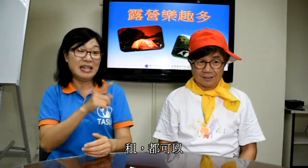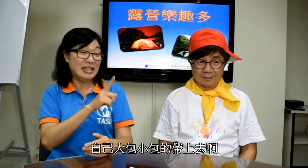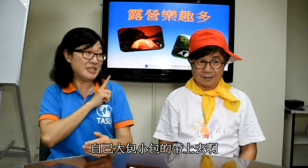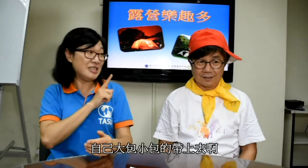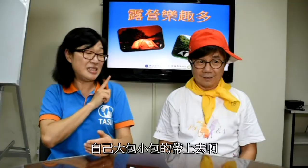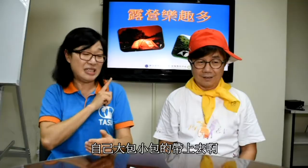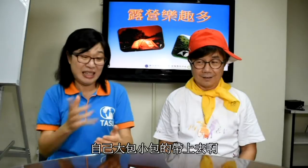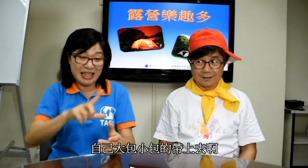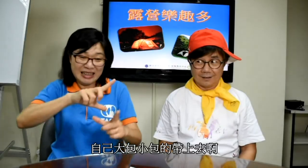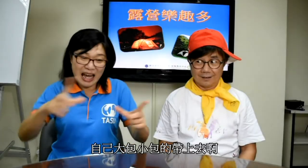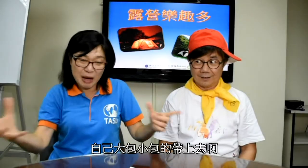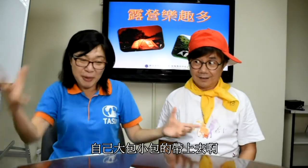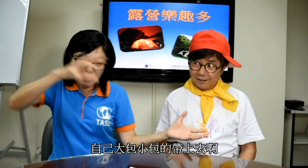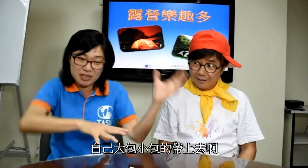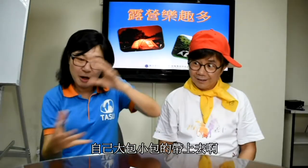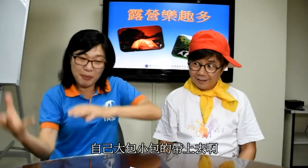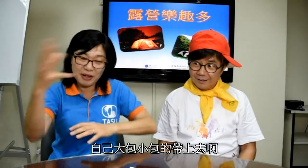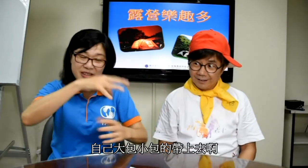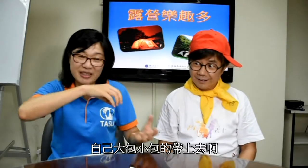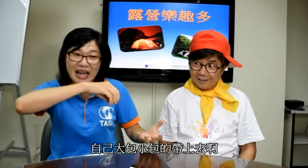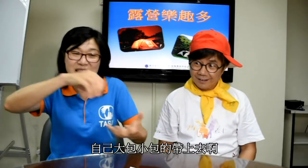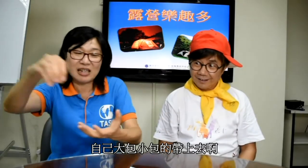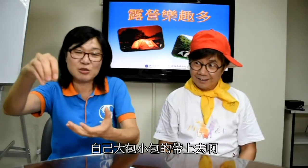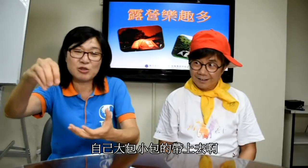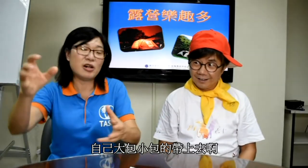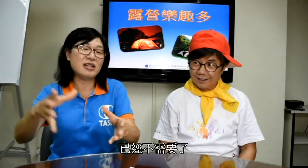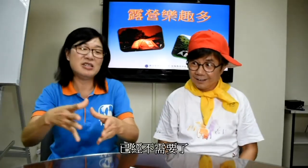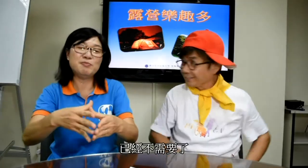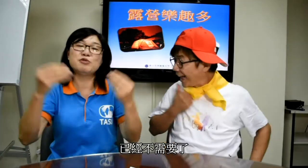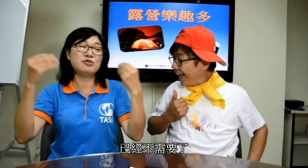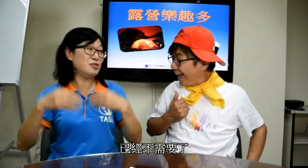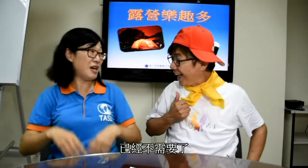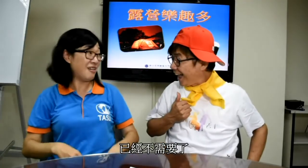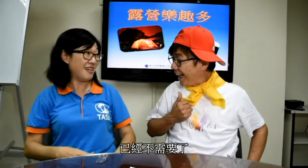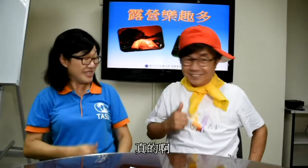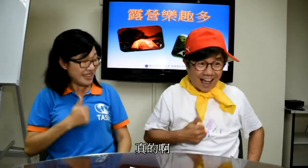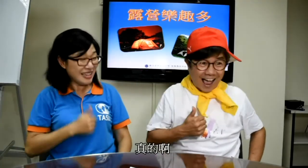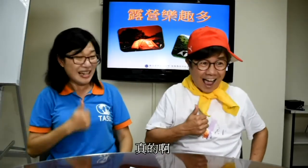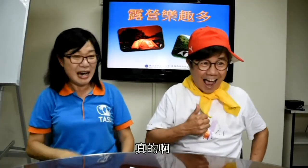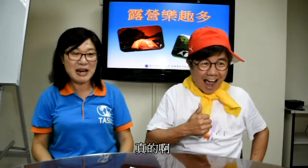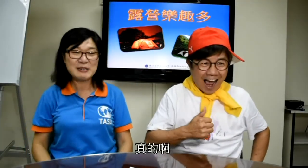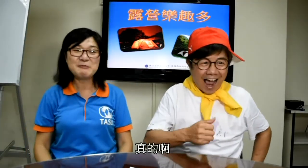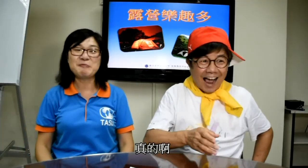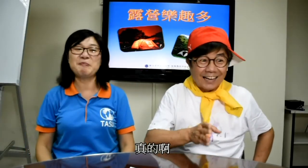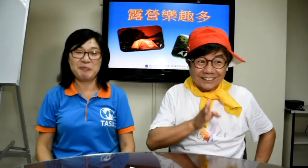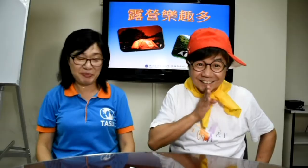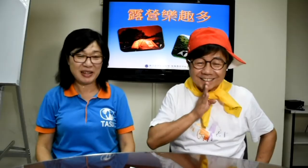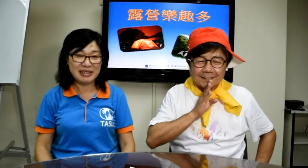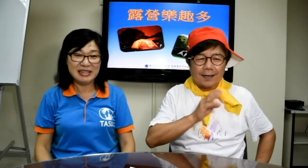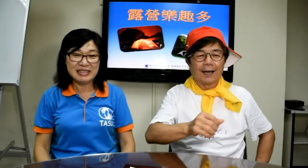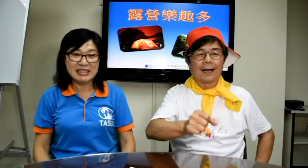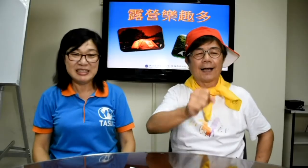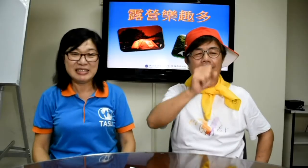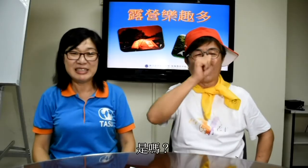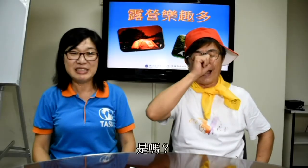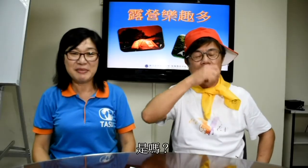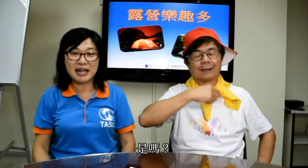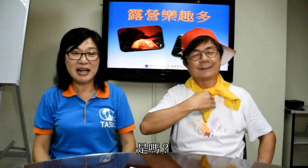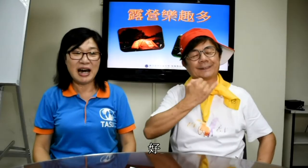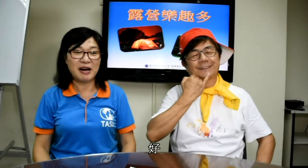自己大包小包的带上去啊，已经不需要了，真的啊？是吗？好，